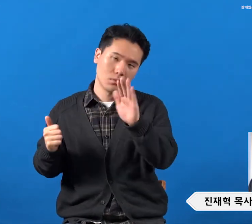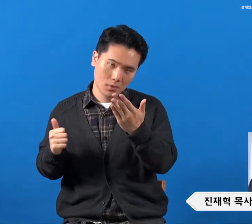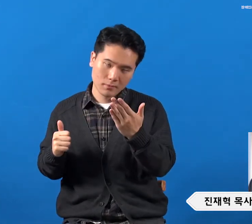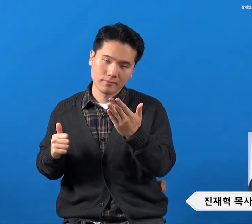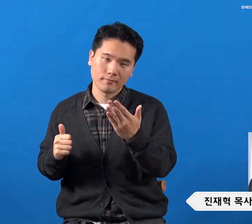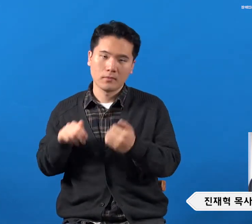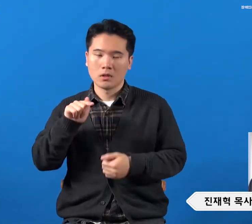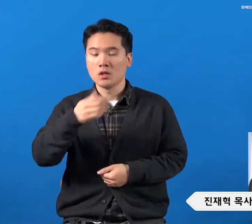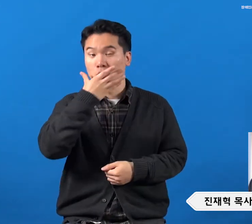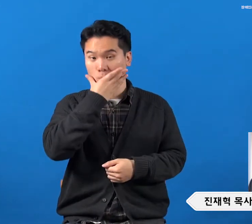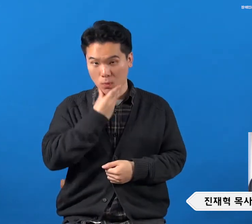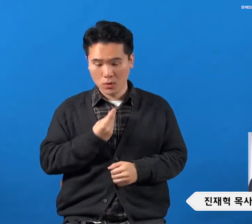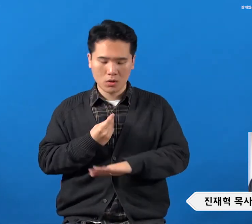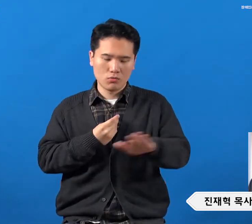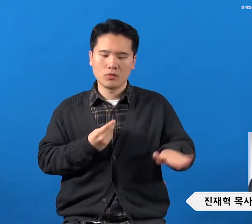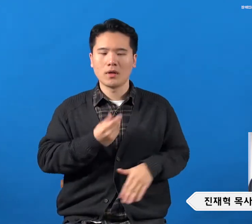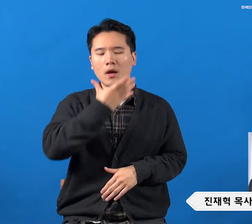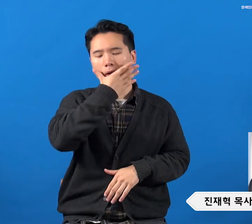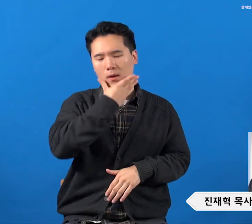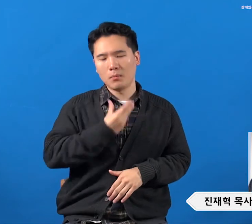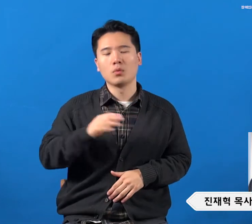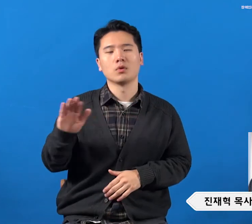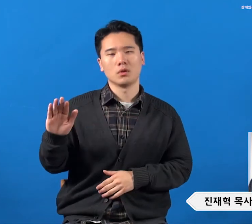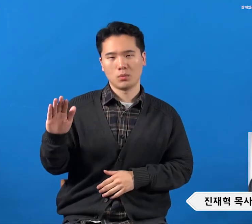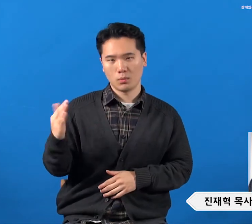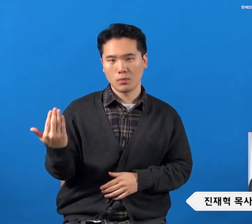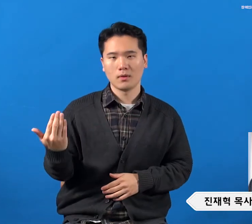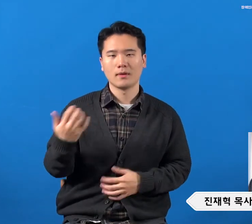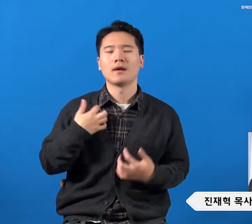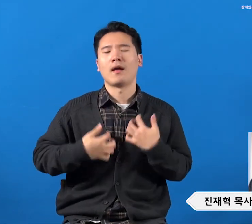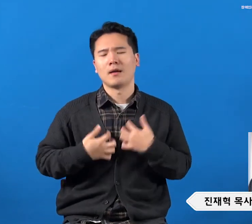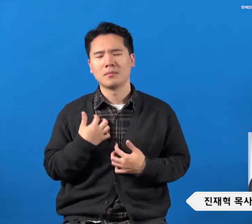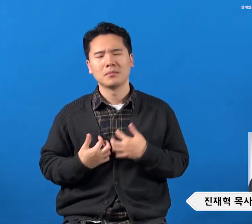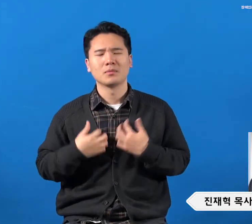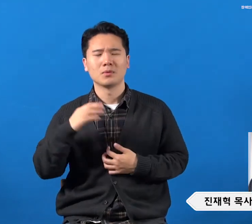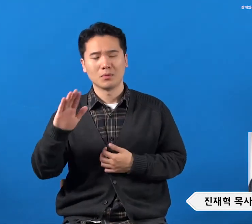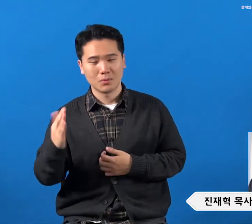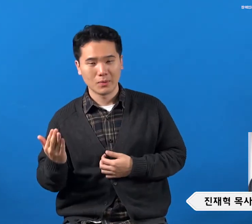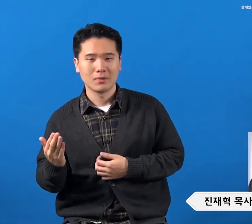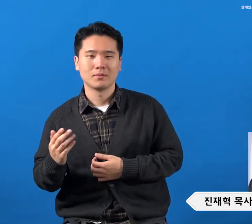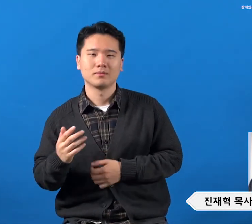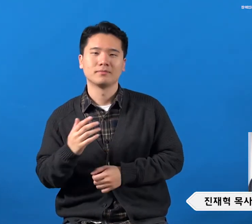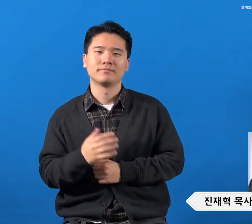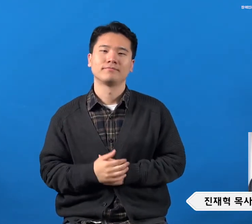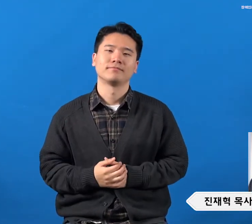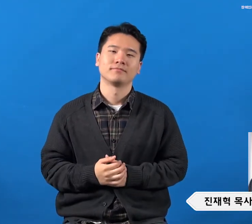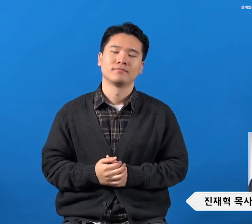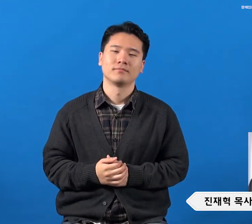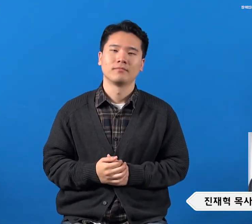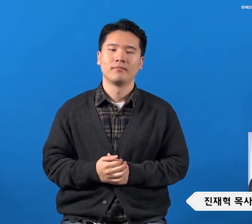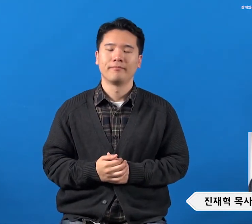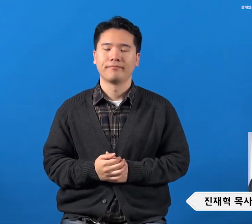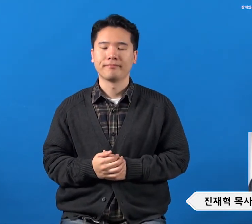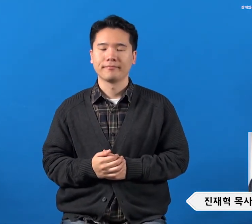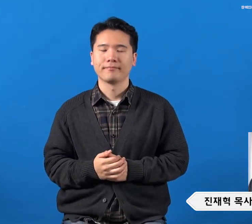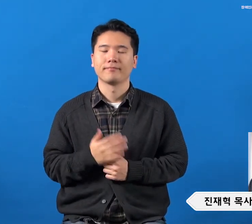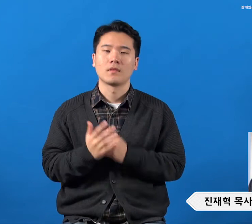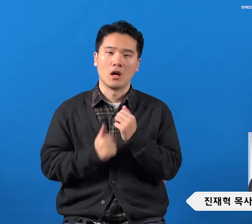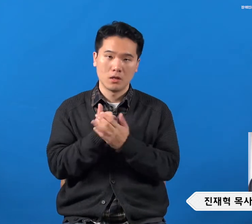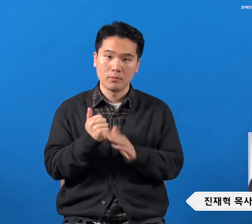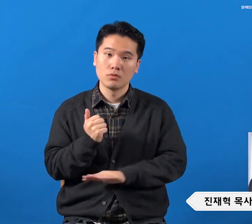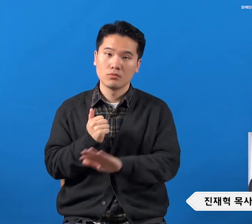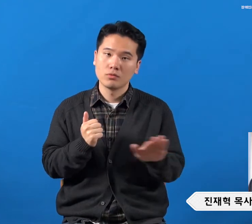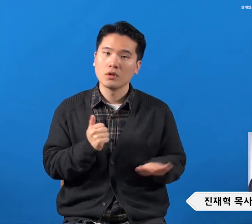그리고 그분의 축복이 우리의 행복이 됨을 성경은 말씀하고 있습니다.